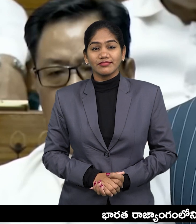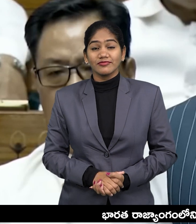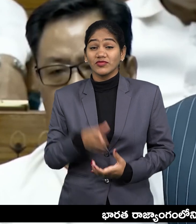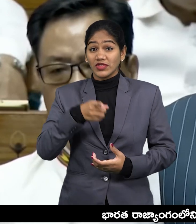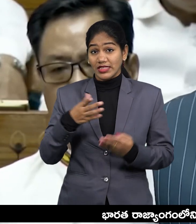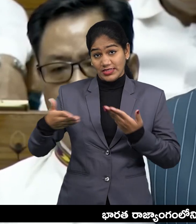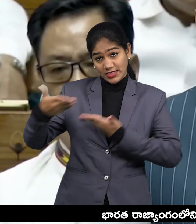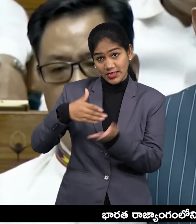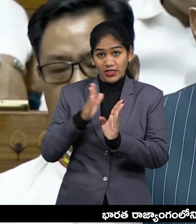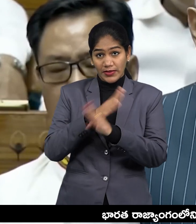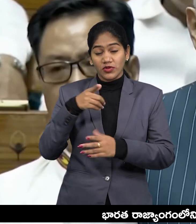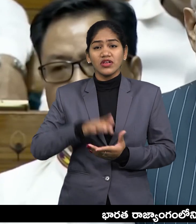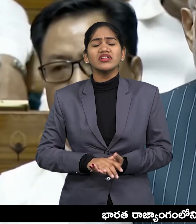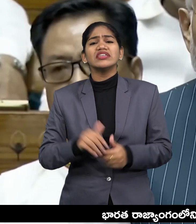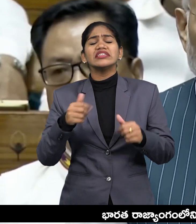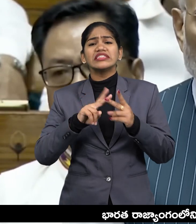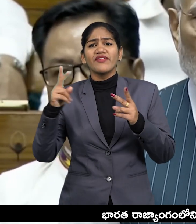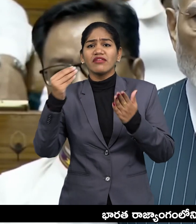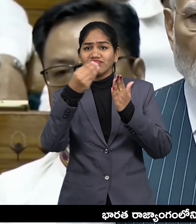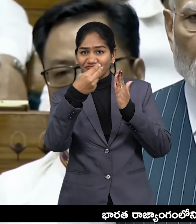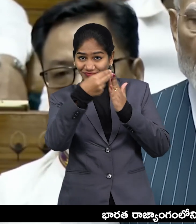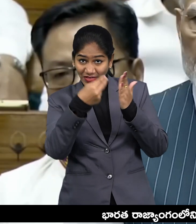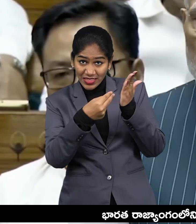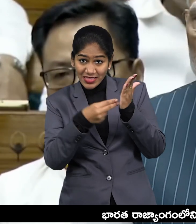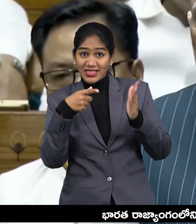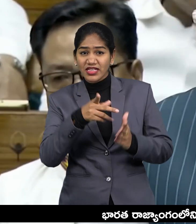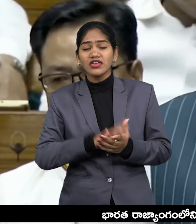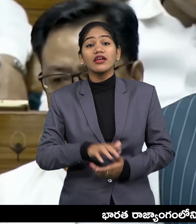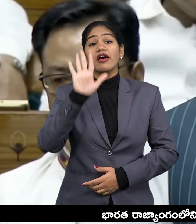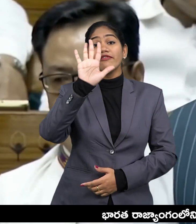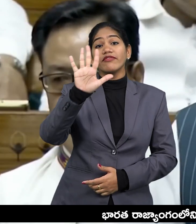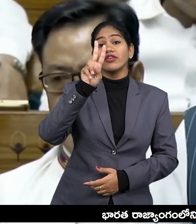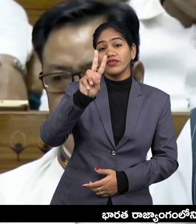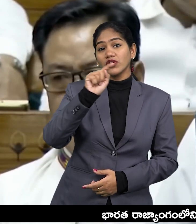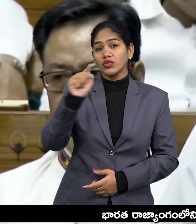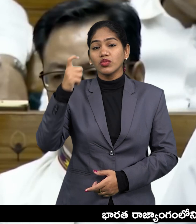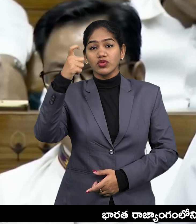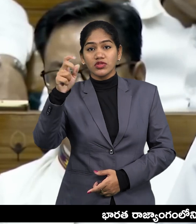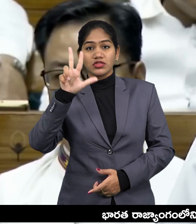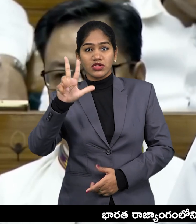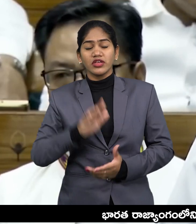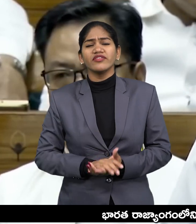భారత రాజ్యాంగంలోని ఆర్టికల్ 52 నుండి 78 వరకు చర్చించినట్లుగా